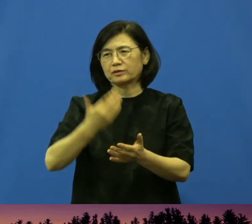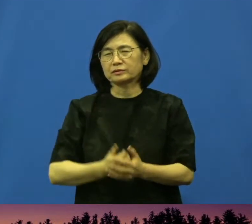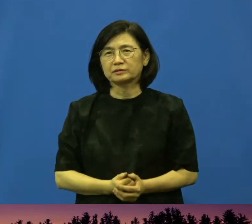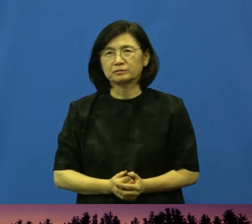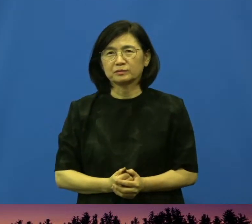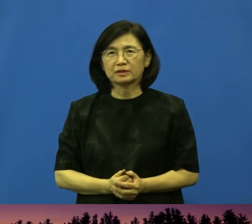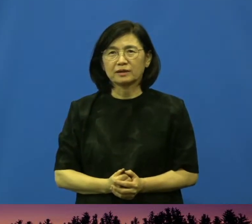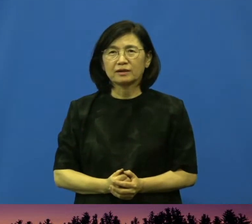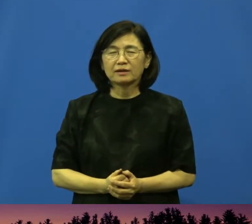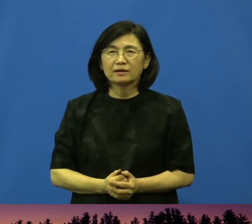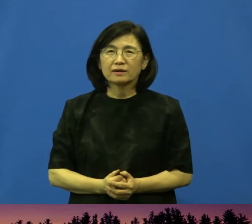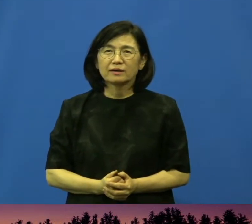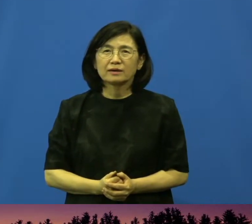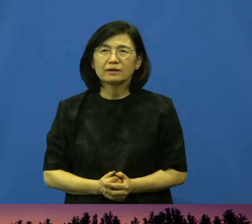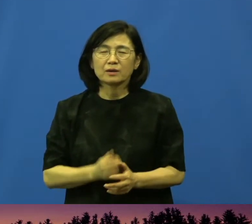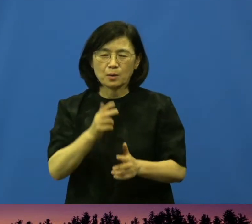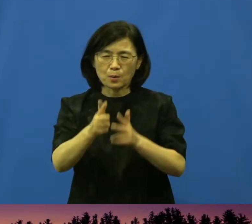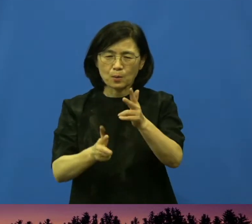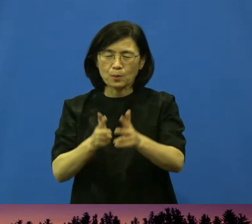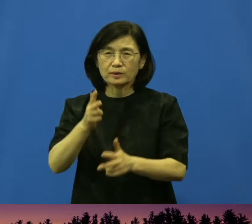회사가 사장이